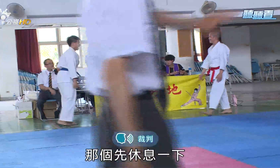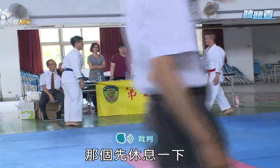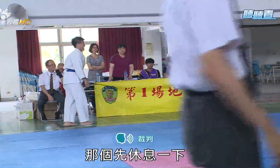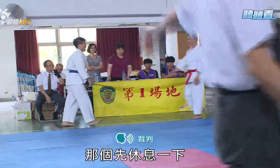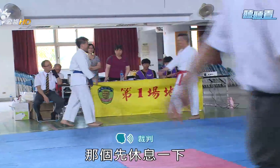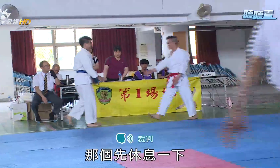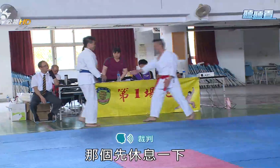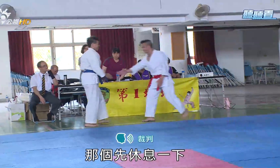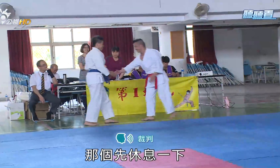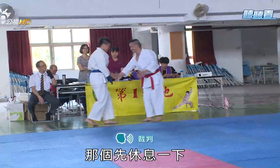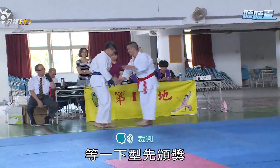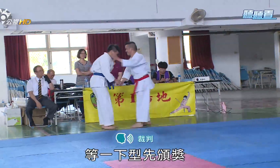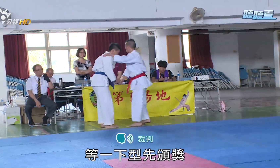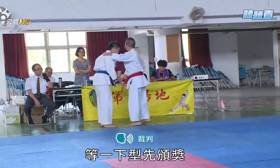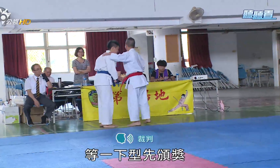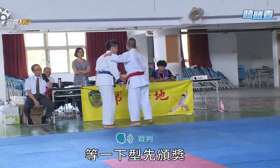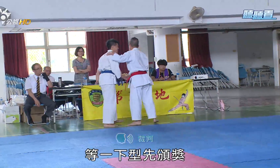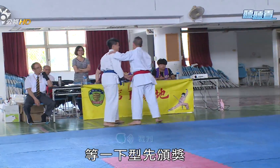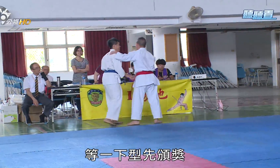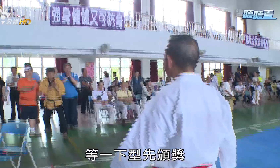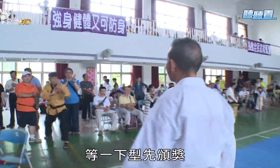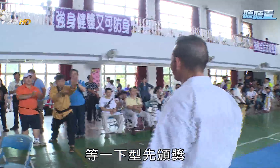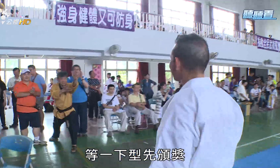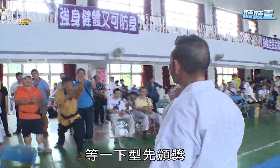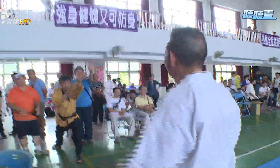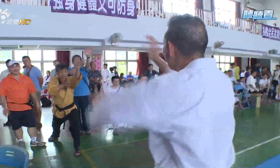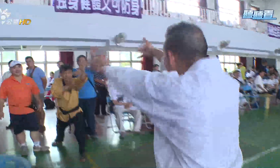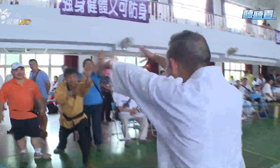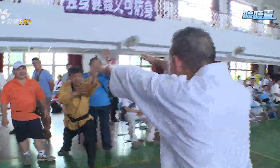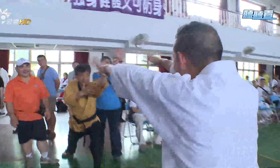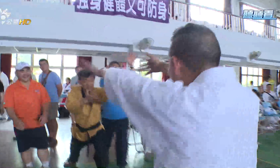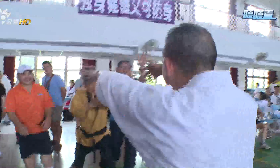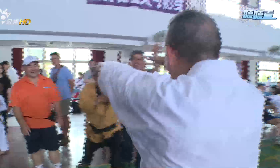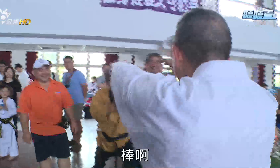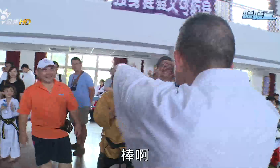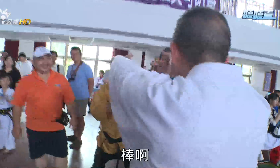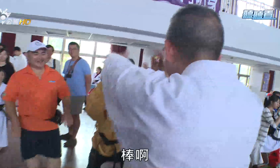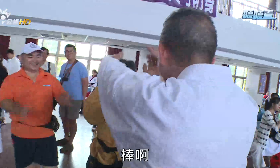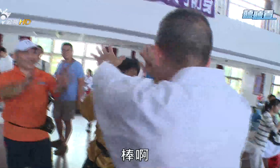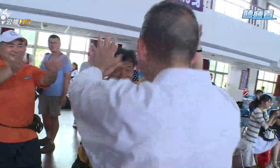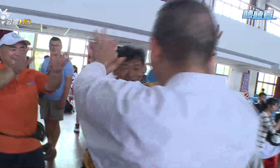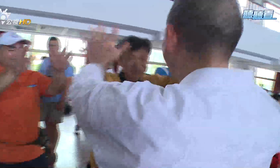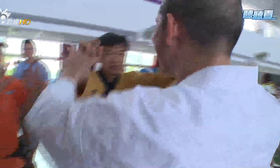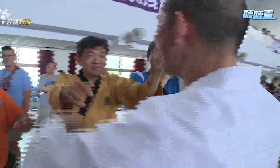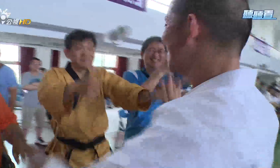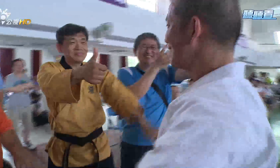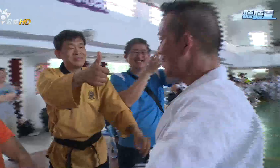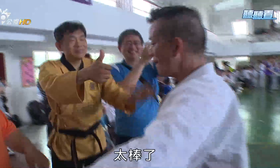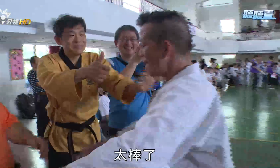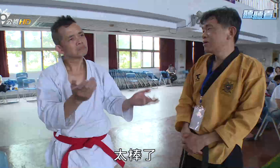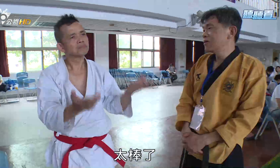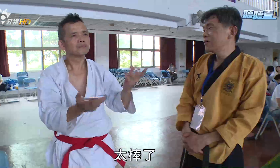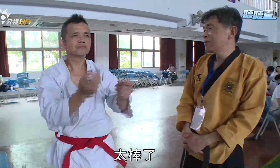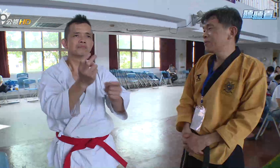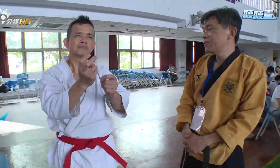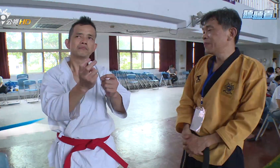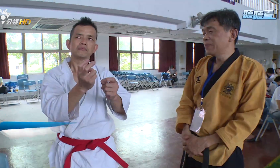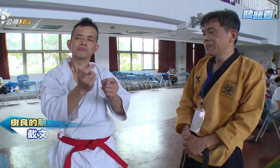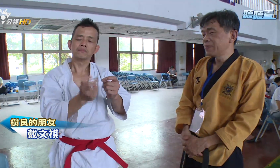休息一下，等一下行先颁奖。 哎，棒啊！哎，嘿嘿，太棒了。